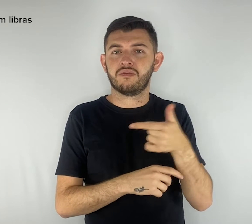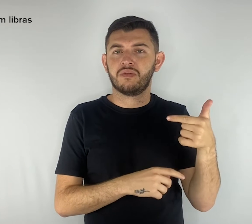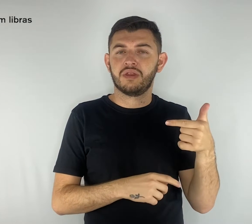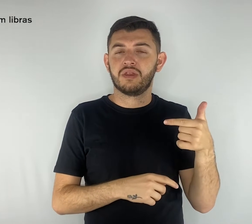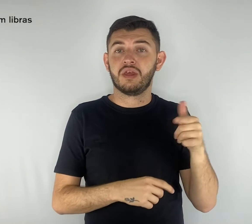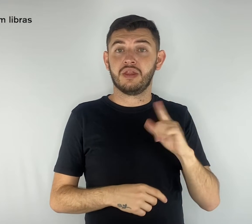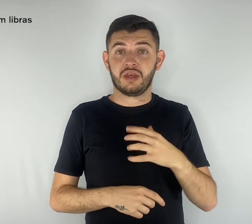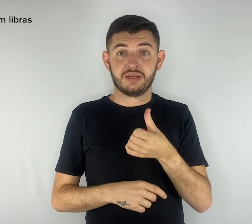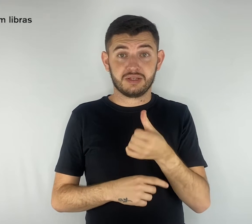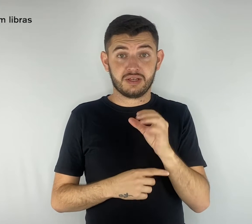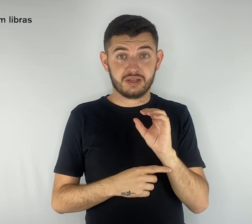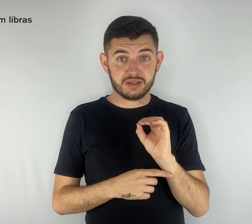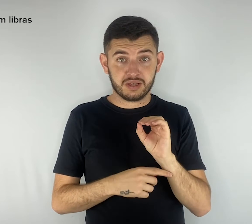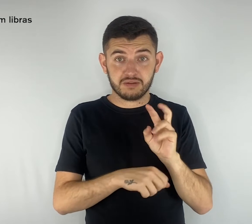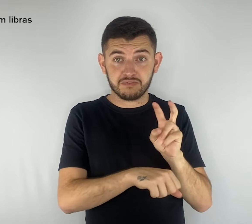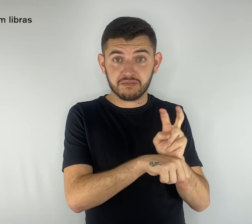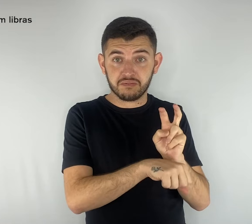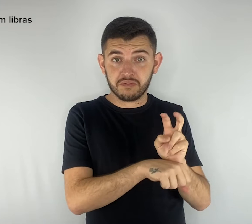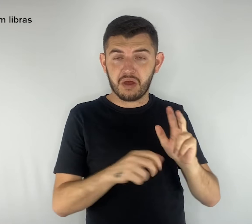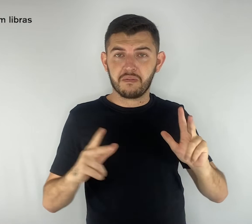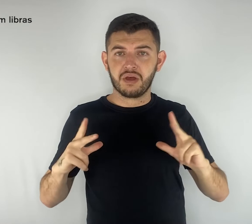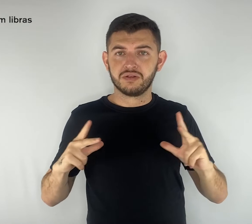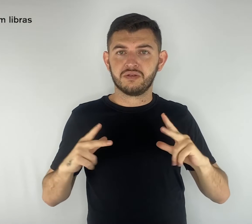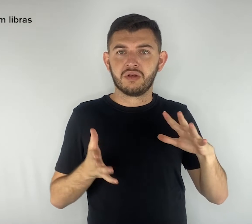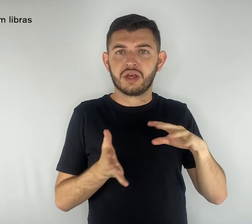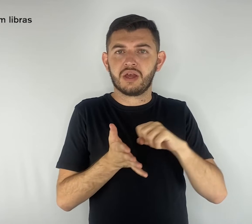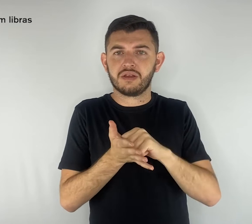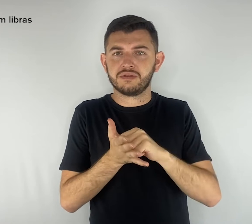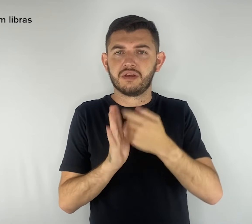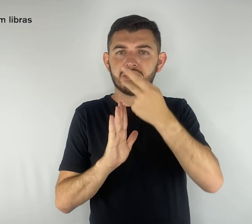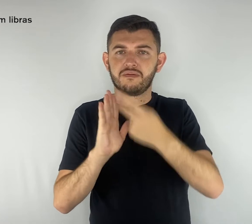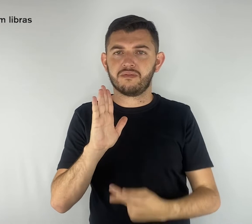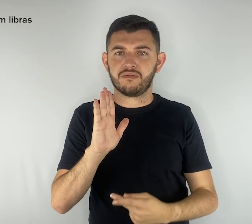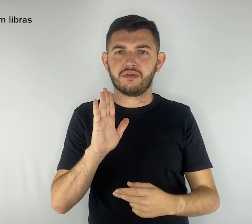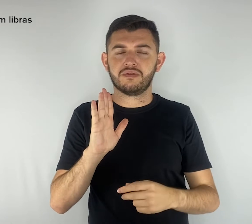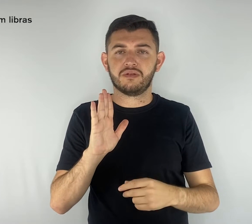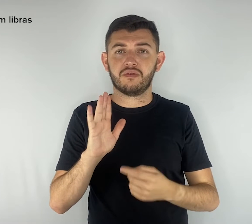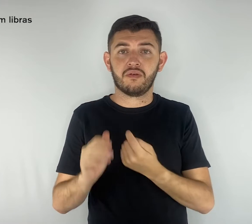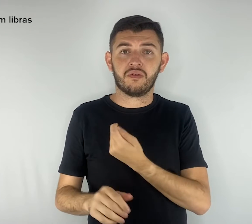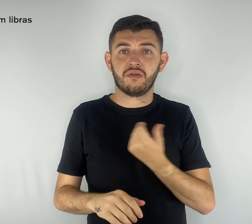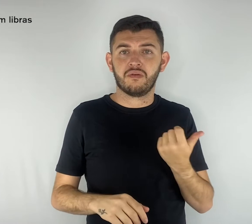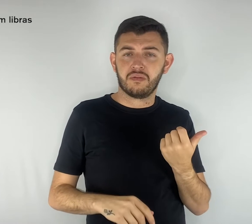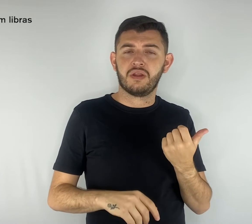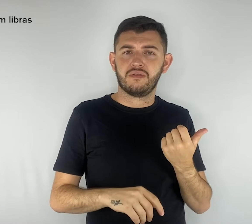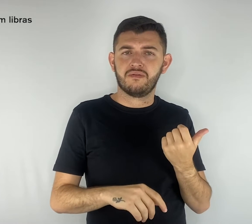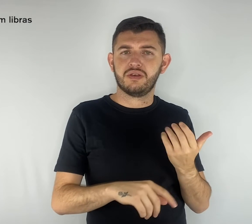60 instituições privadas que participam do programa. Os beneficiários são